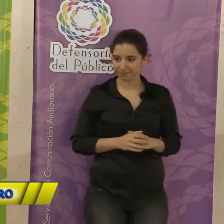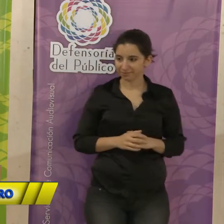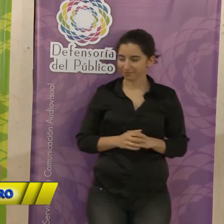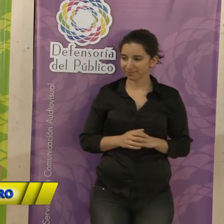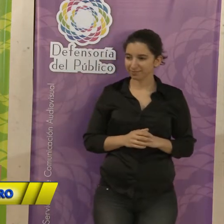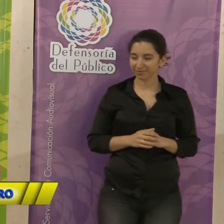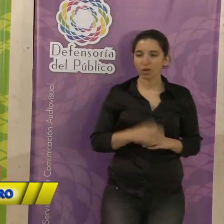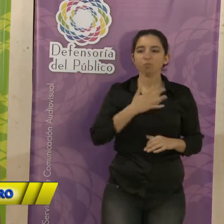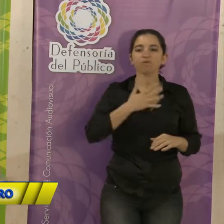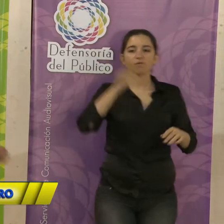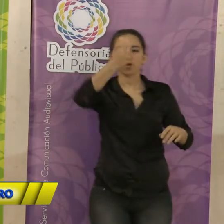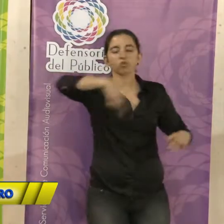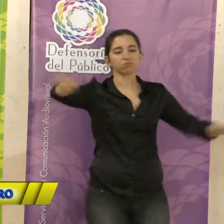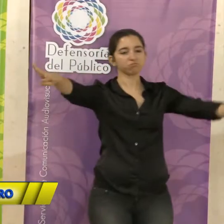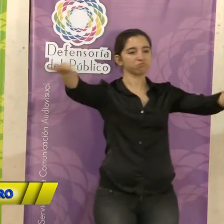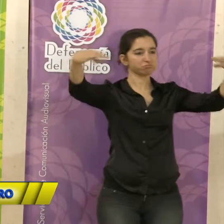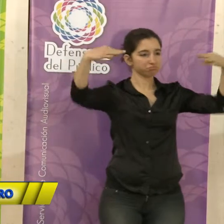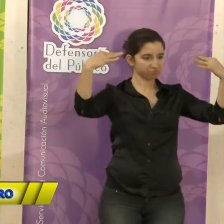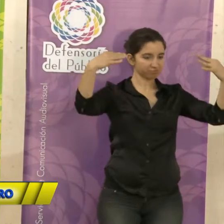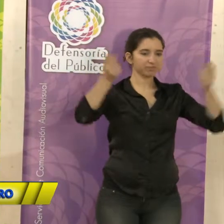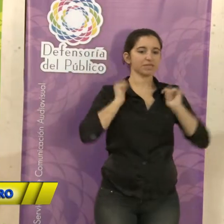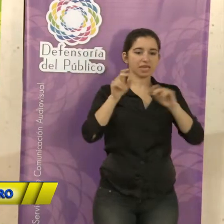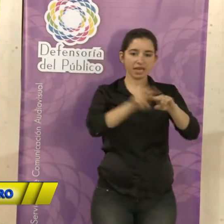Bueno, le pedimos que por favor vuelvan a sus lugares.